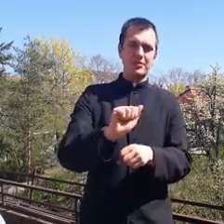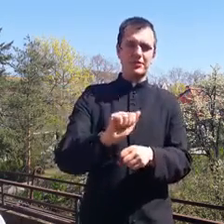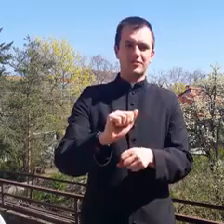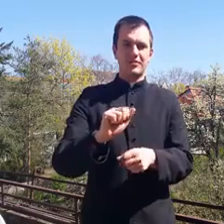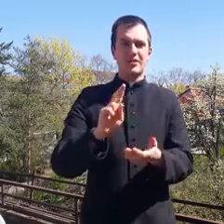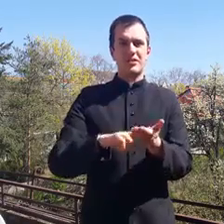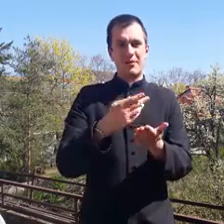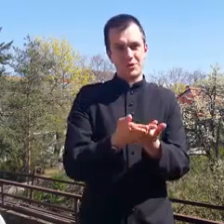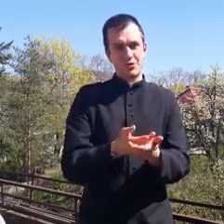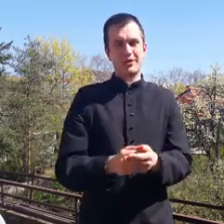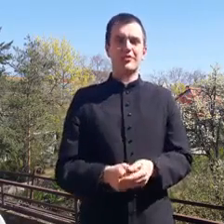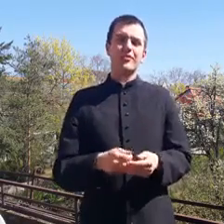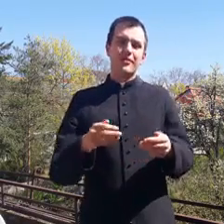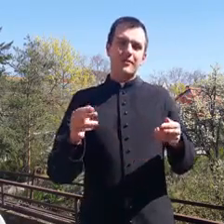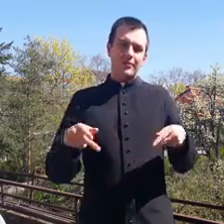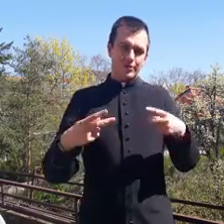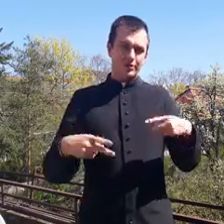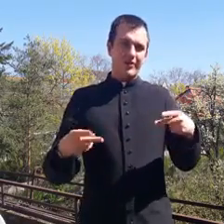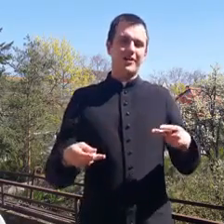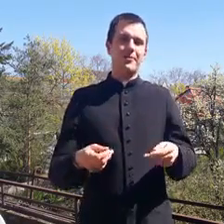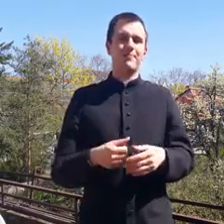być przykład gotowania